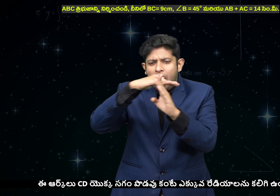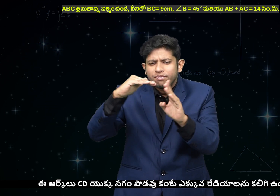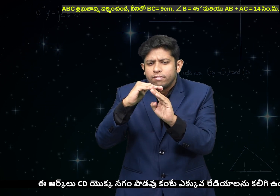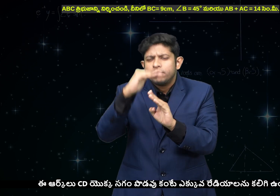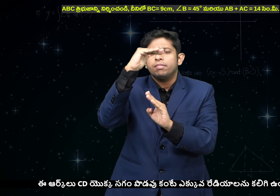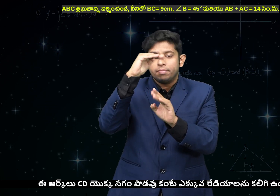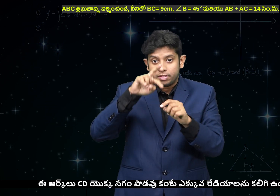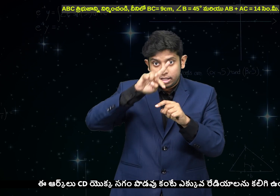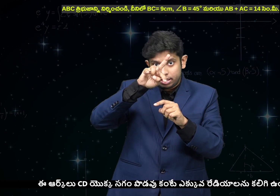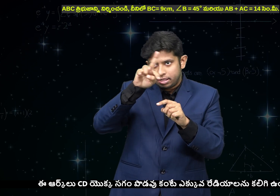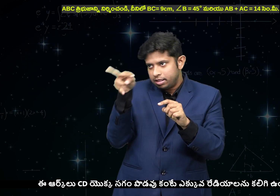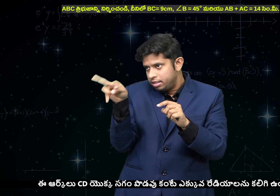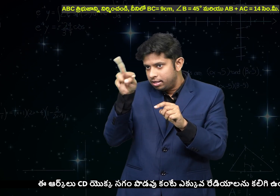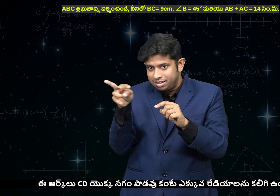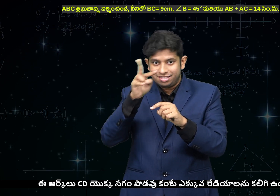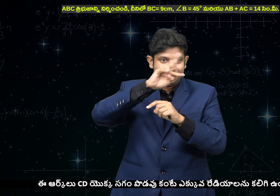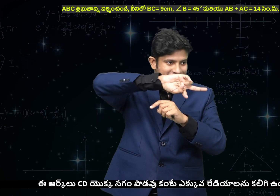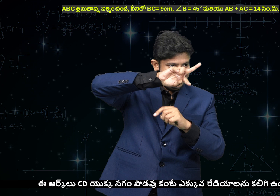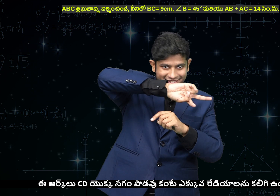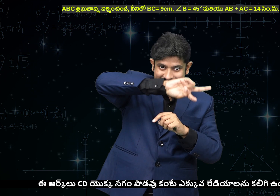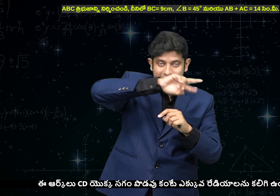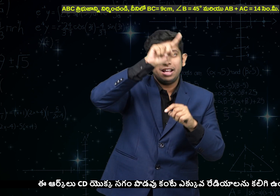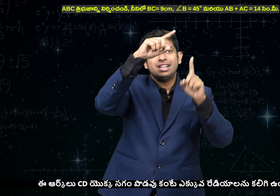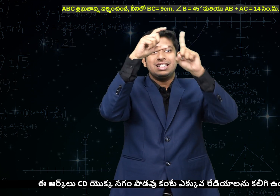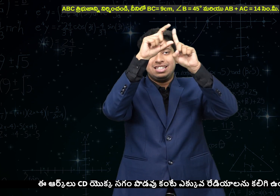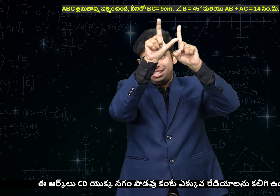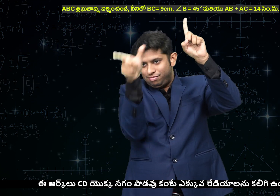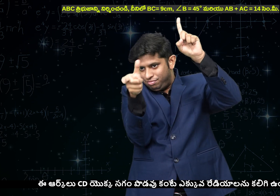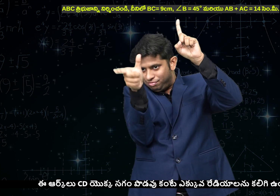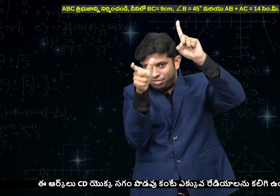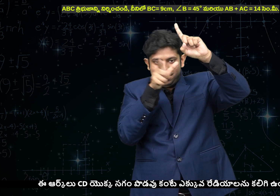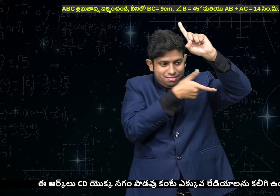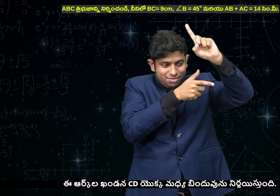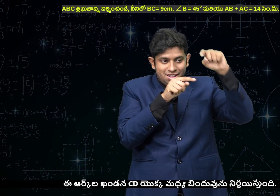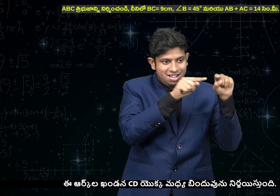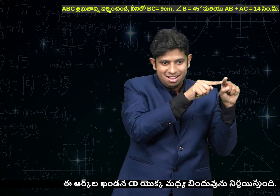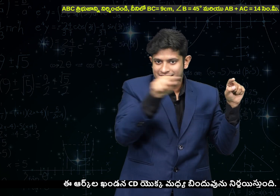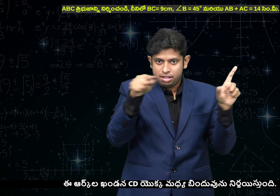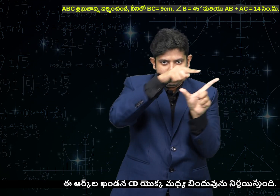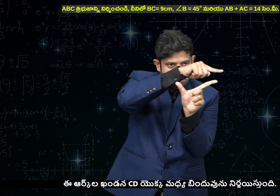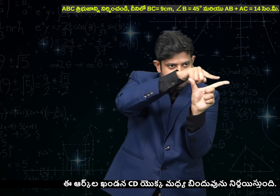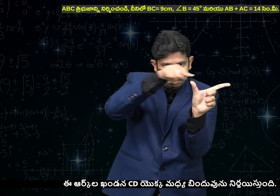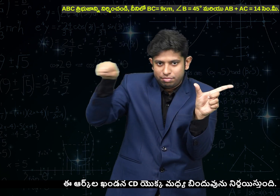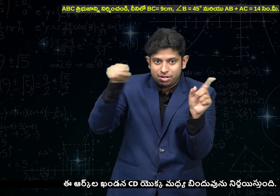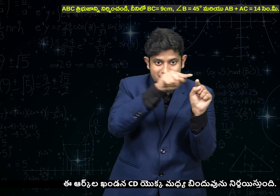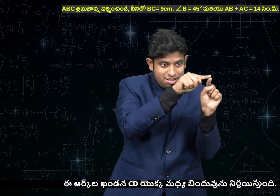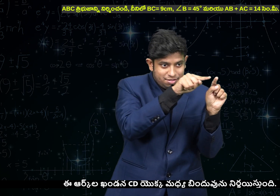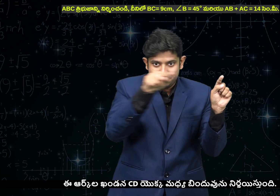సిడి పొడవులో సగం కంటే ఎక్కువ వ్యాసార్థాన్ని కలిగి ఉండాలి. ఈ ఆర్క్ల ఖండన సిడి యొక్క